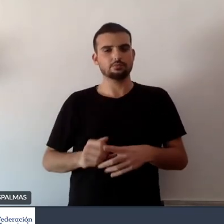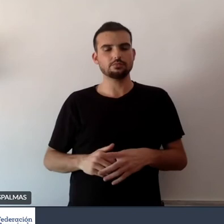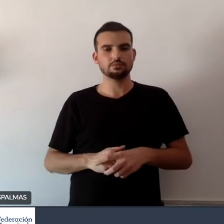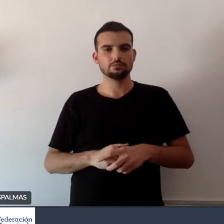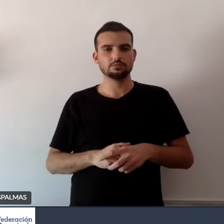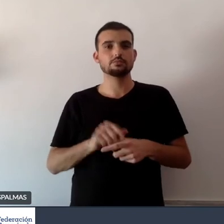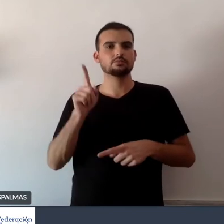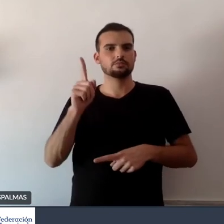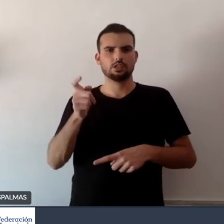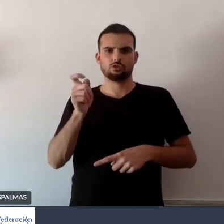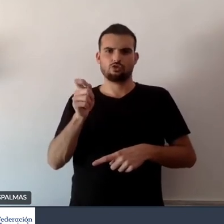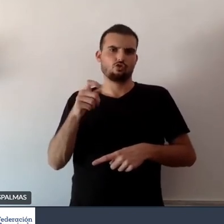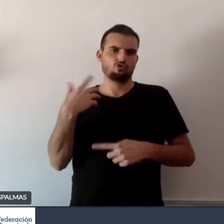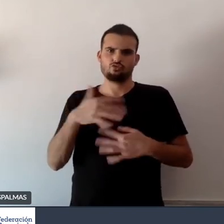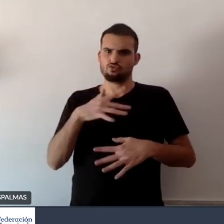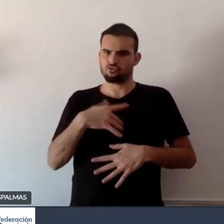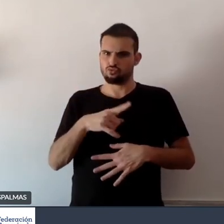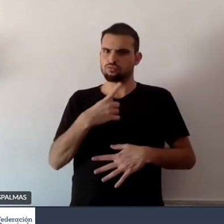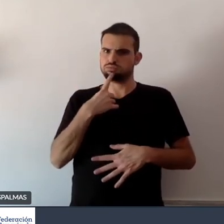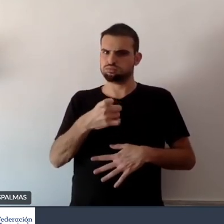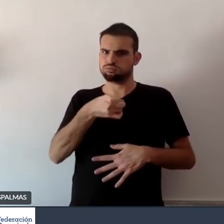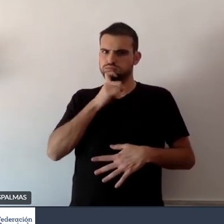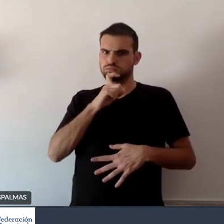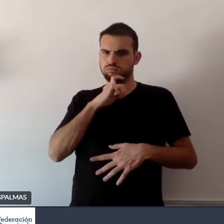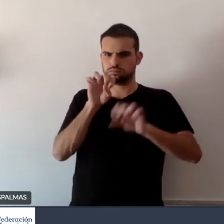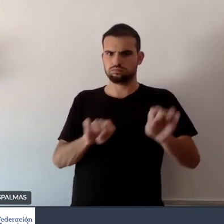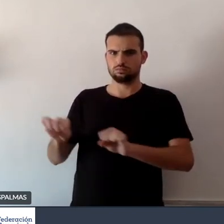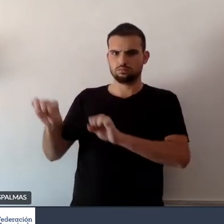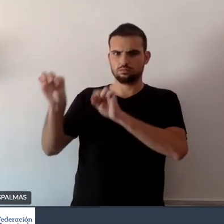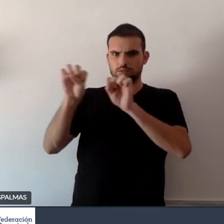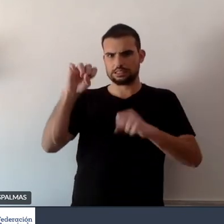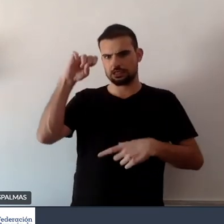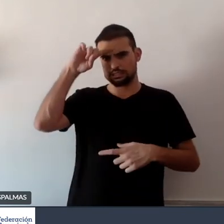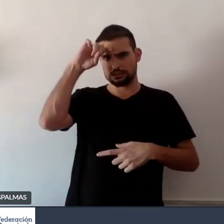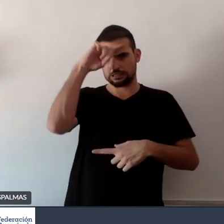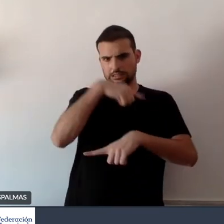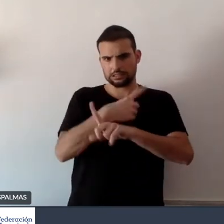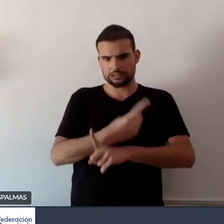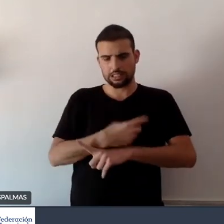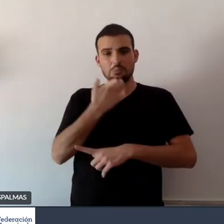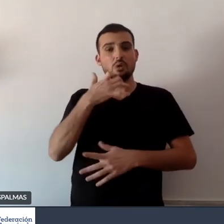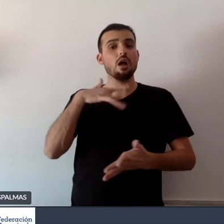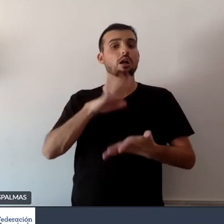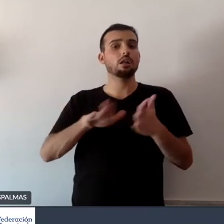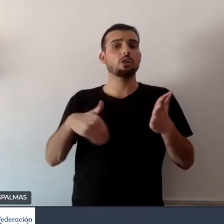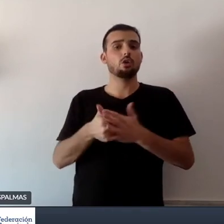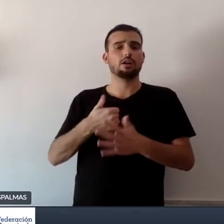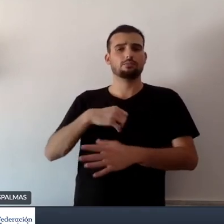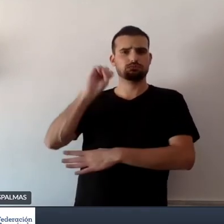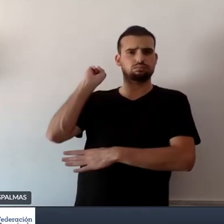Es una acción muy compleja de defender. Daremos un corto hacia canasta de poste alto.